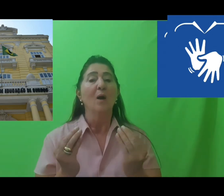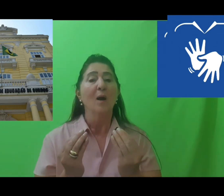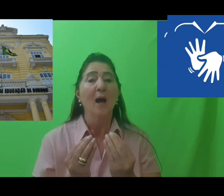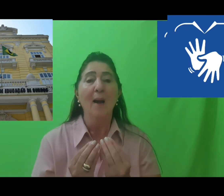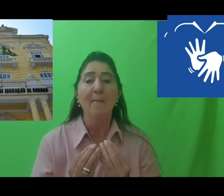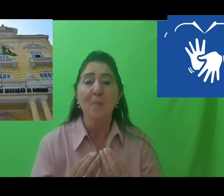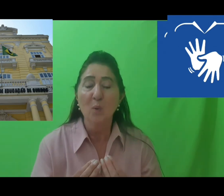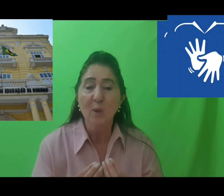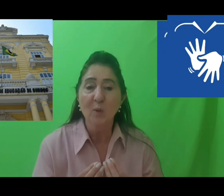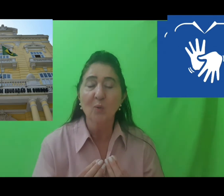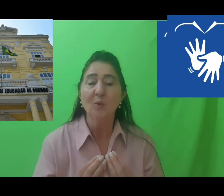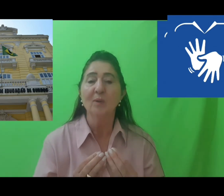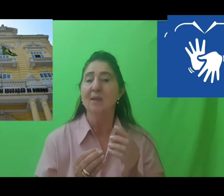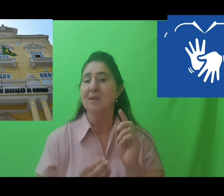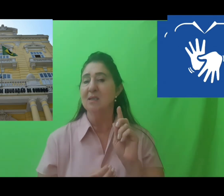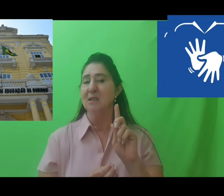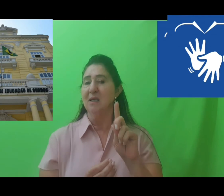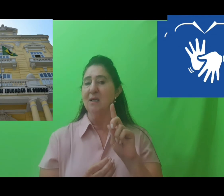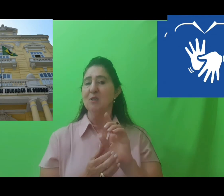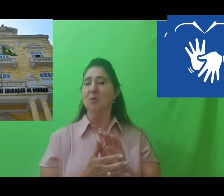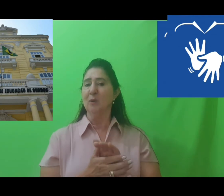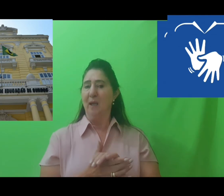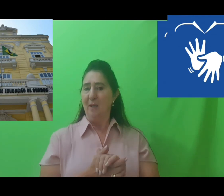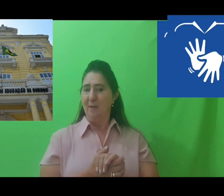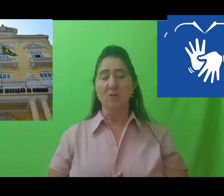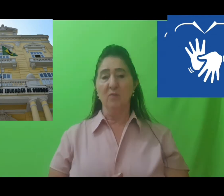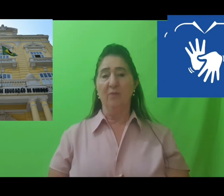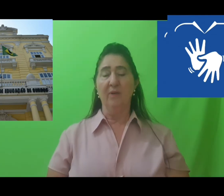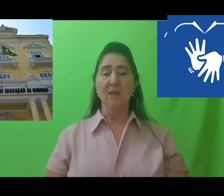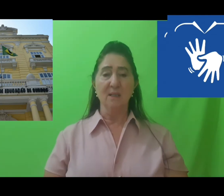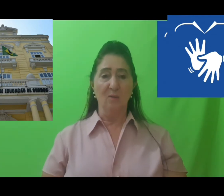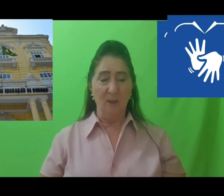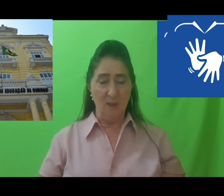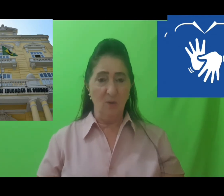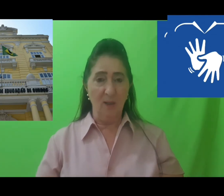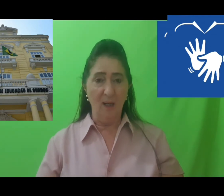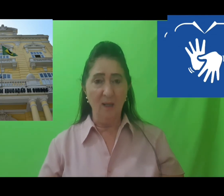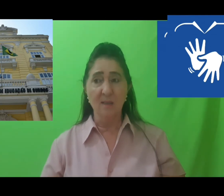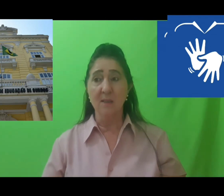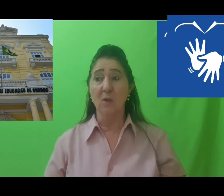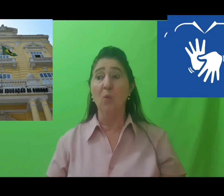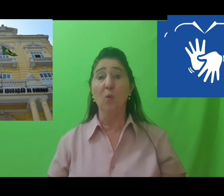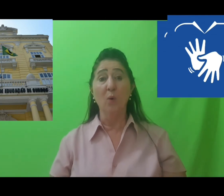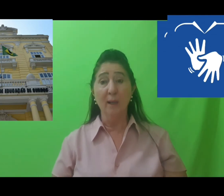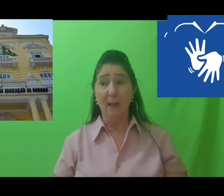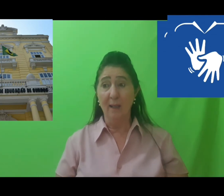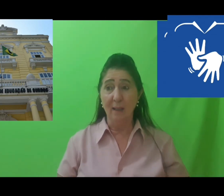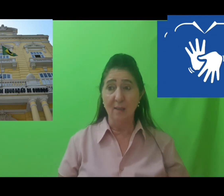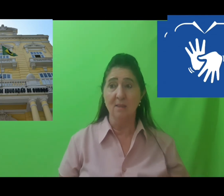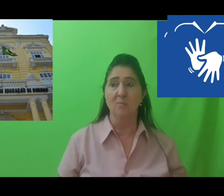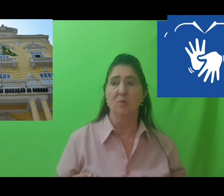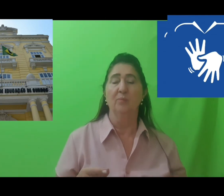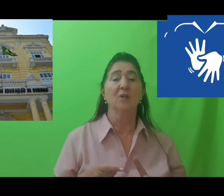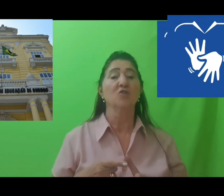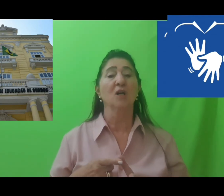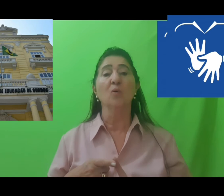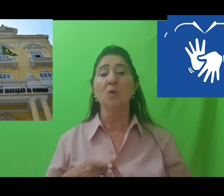há muito que se estudar. Filosofias educacionais, o oralismo, de acordo